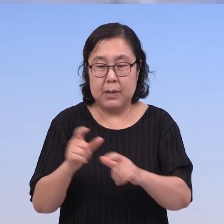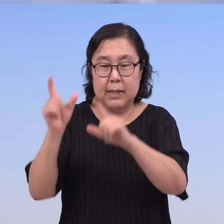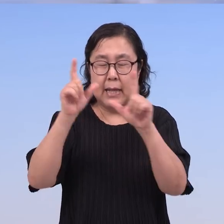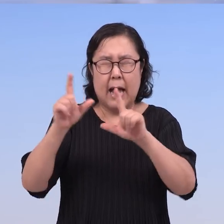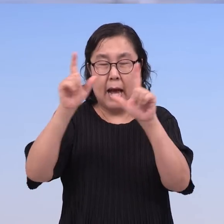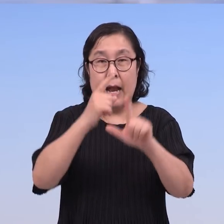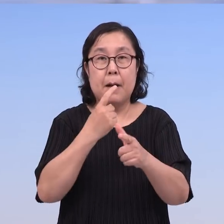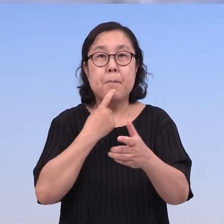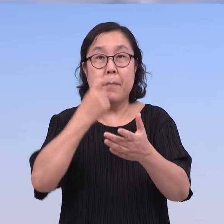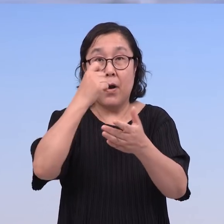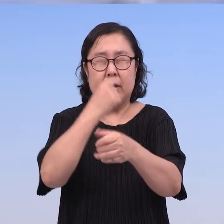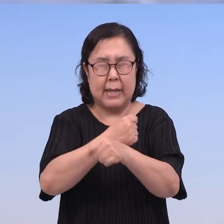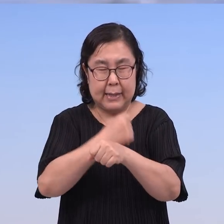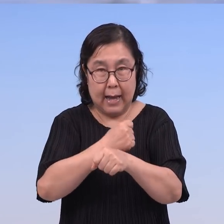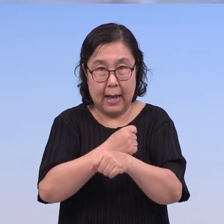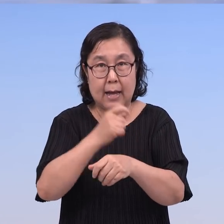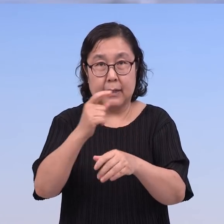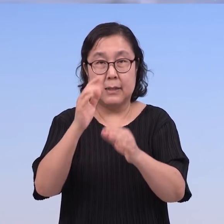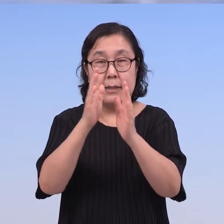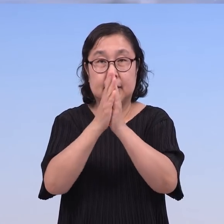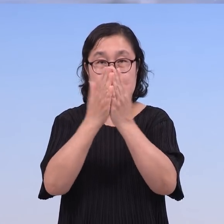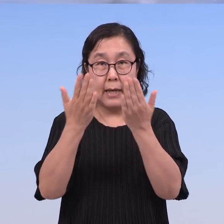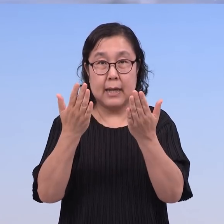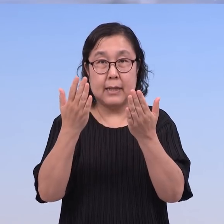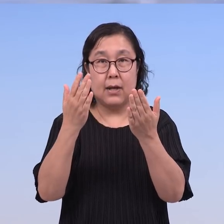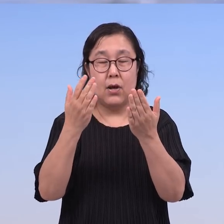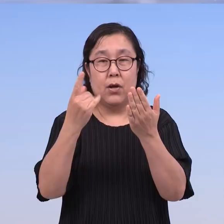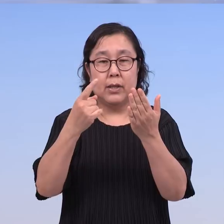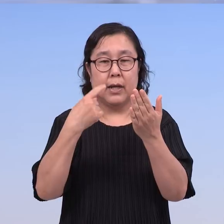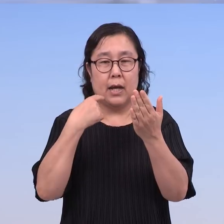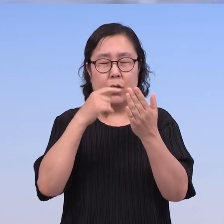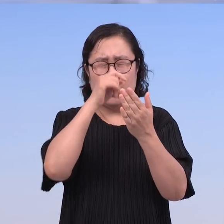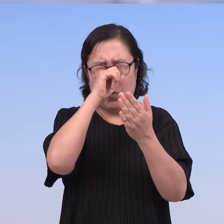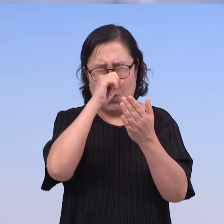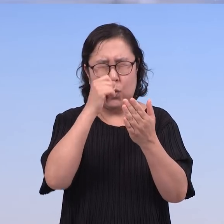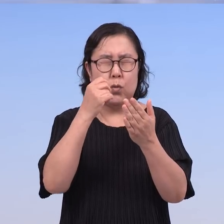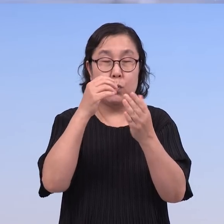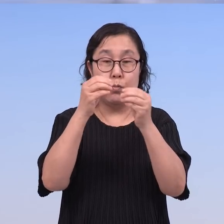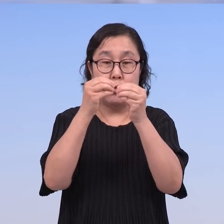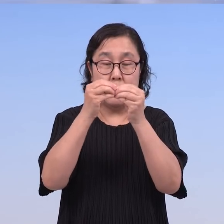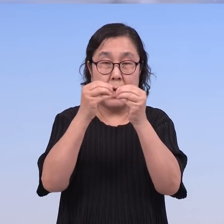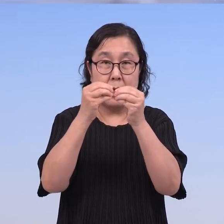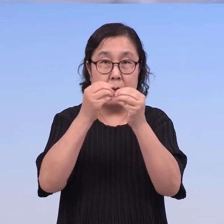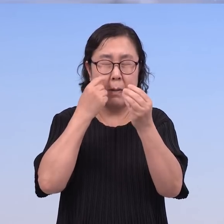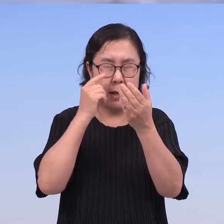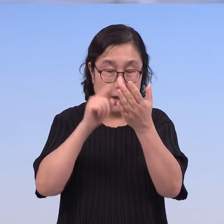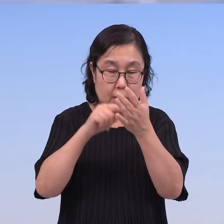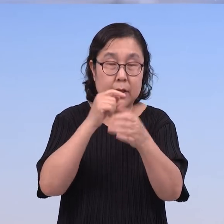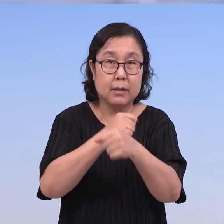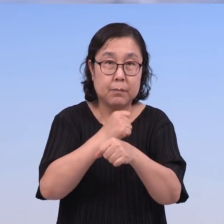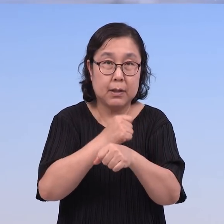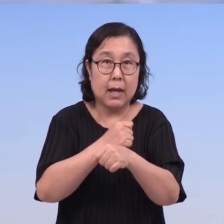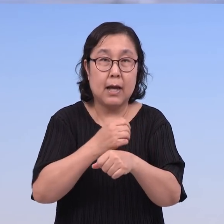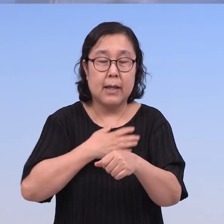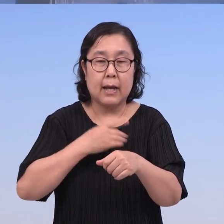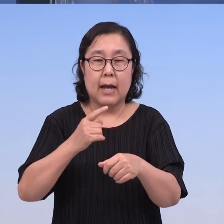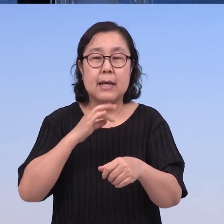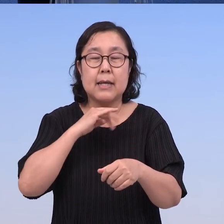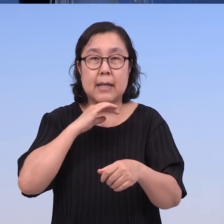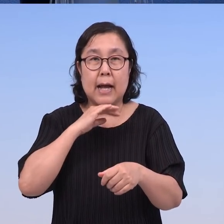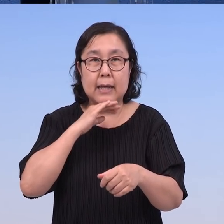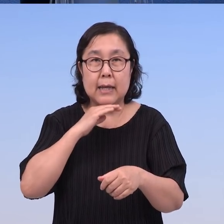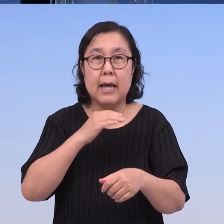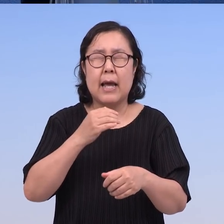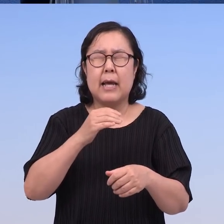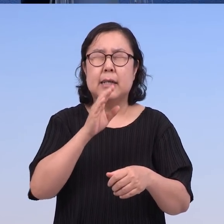그 책에서 제 눈길이 머무는 문장 하나를 발견했는데 한번 들어보세요. 내가